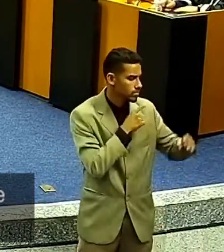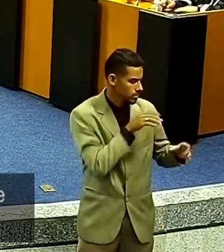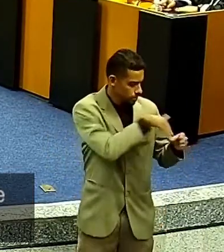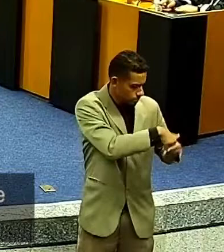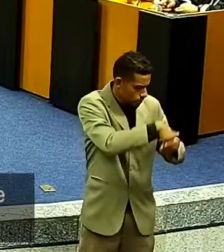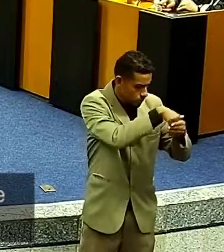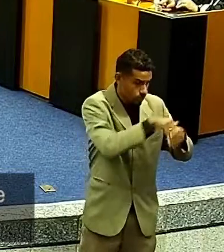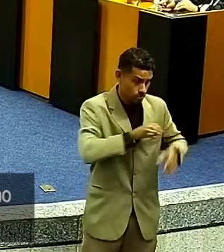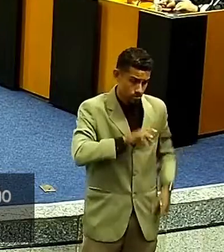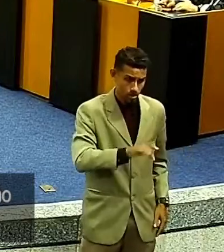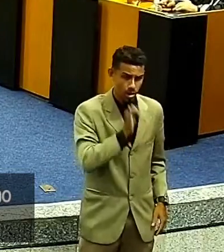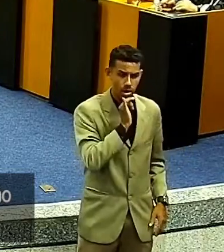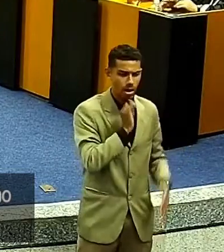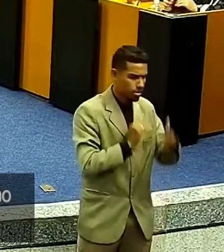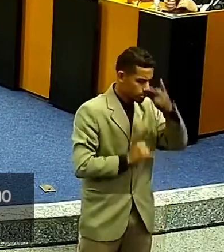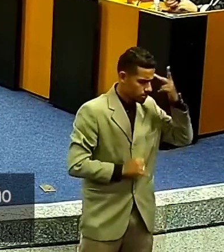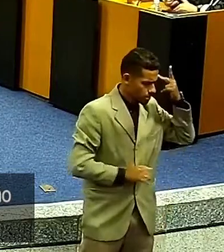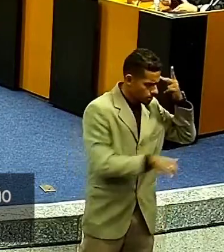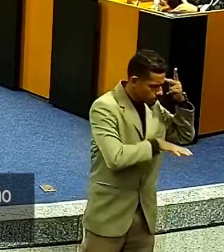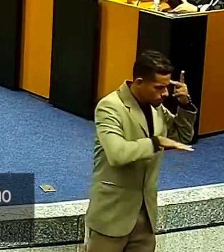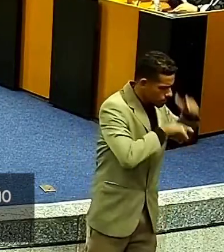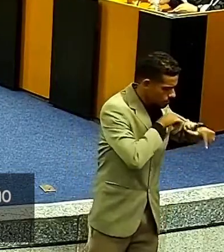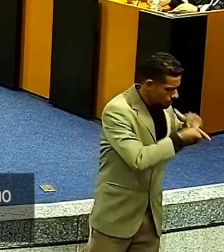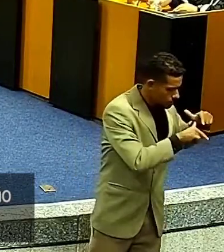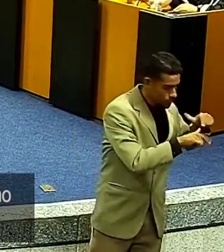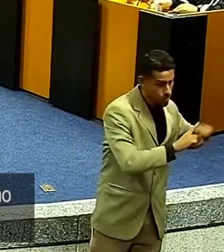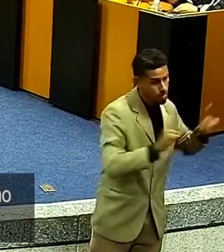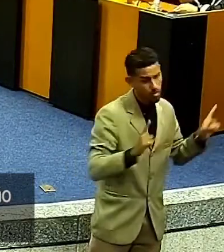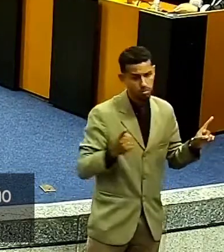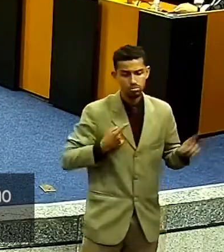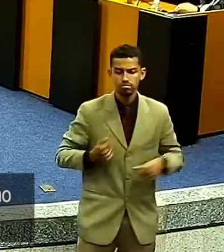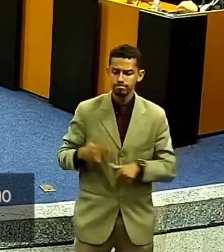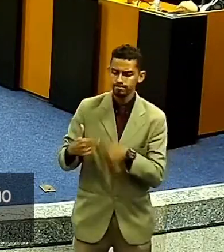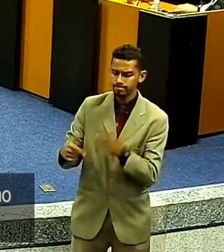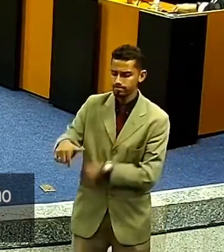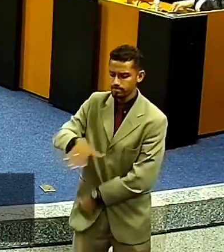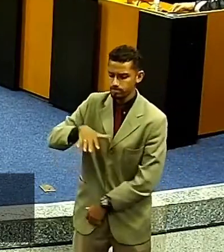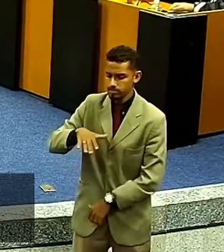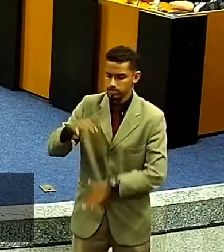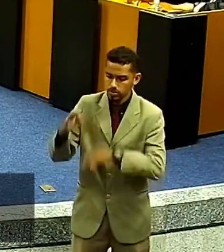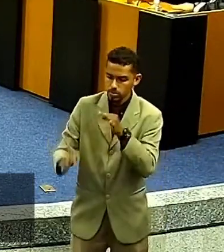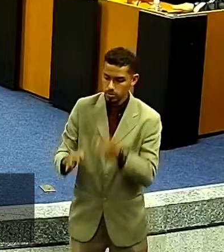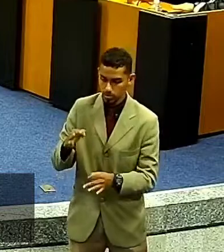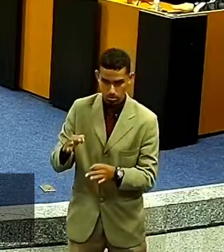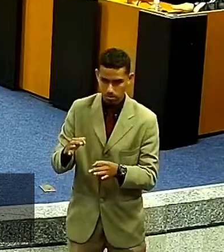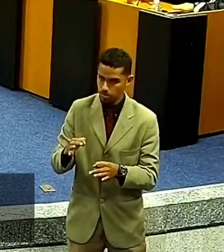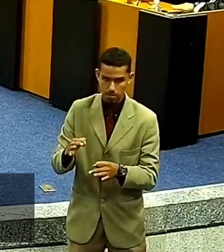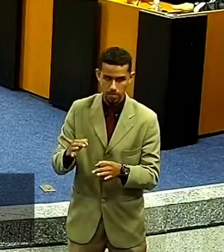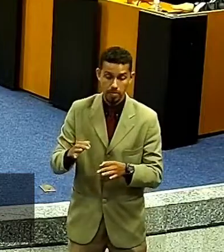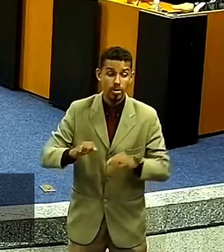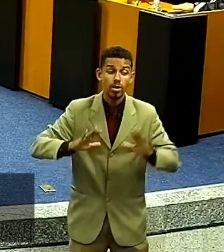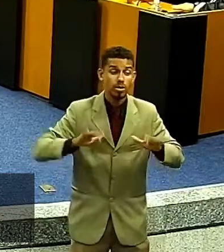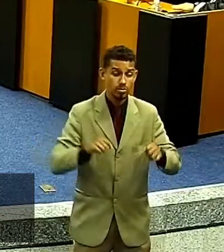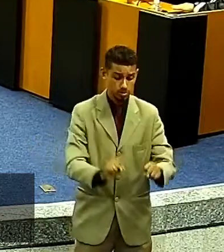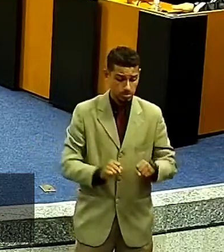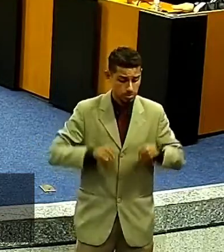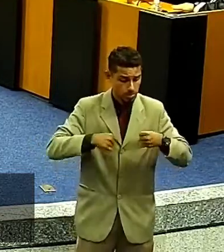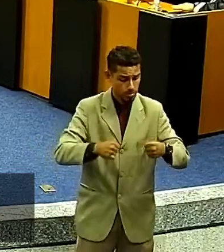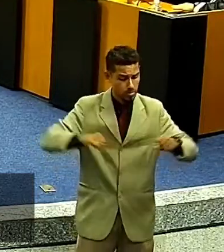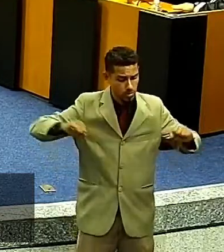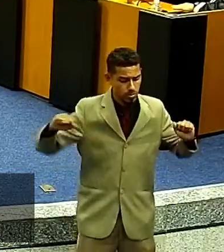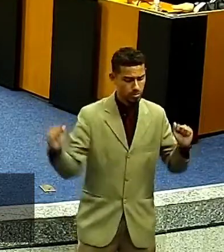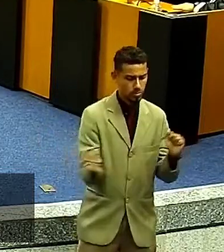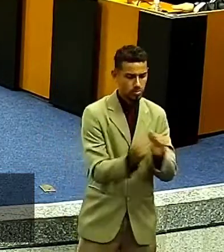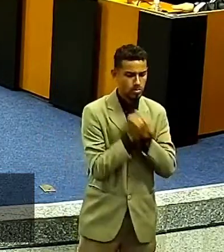apenas com as pessoas que trabalham ou presta serviços para a justiça eleitoral pois esse esforço é com